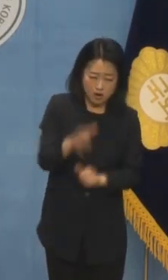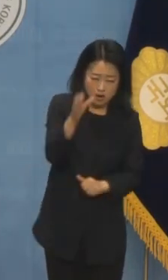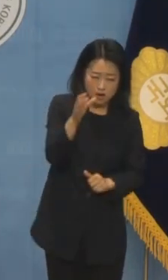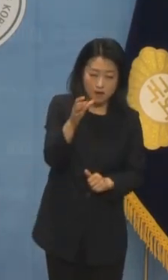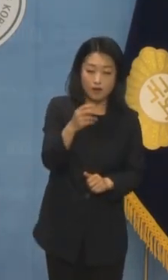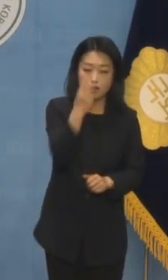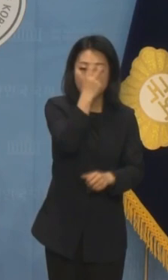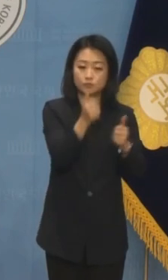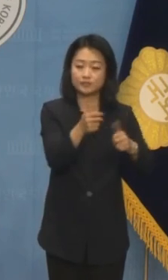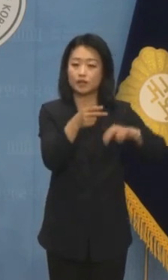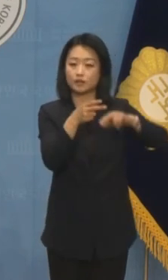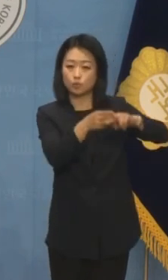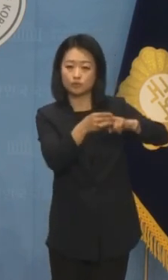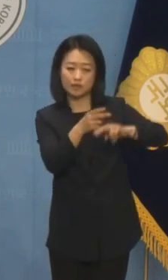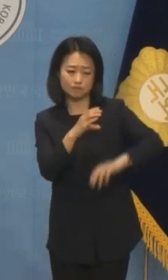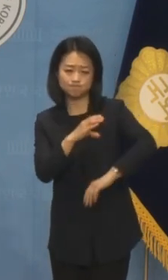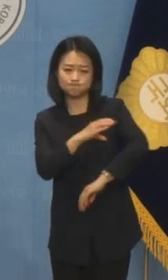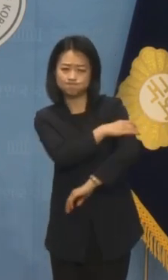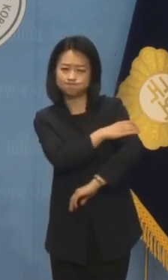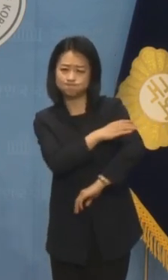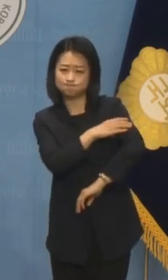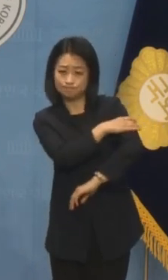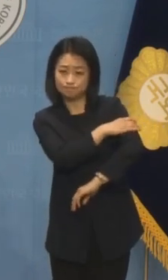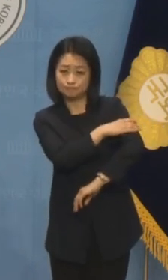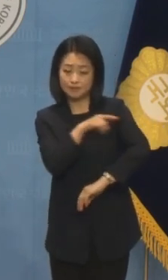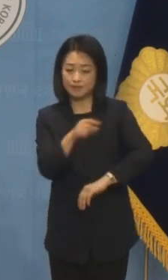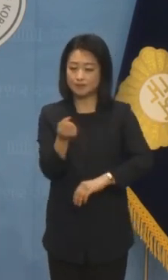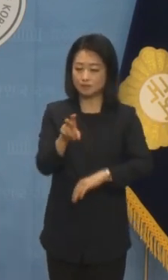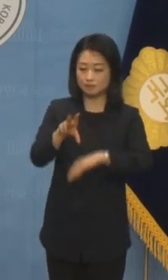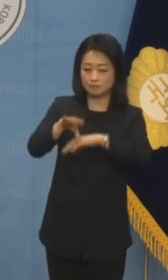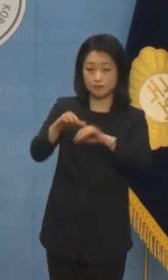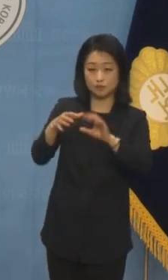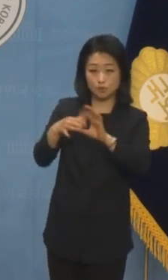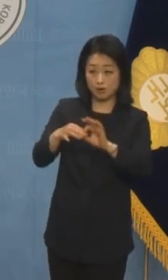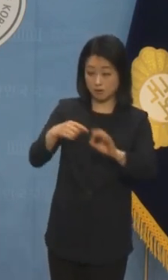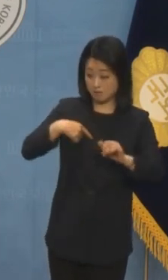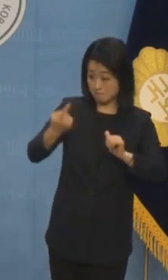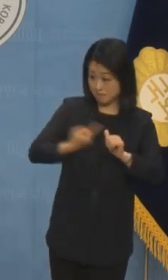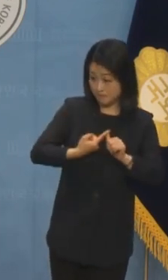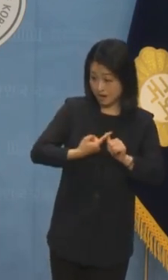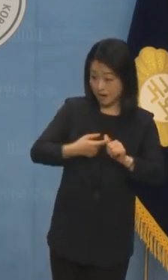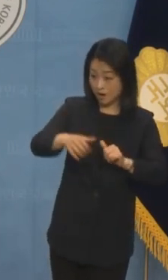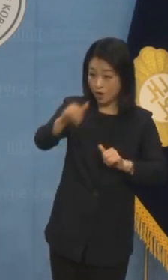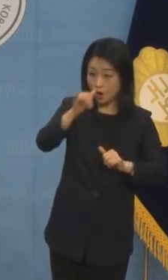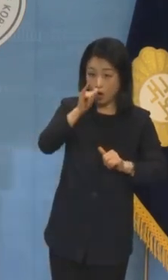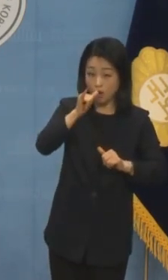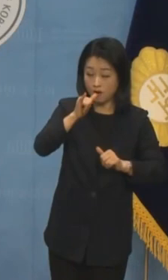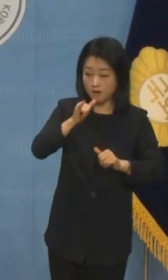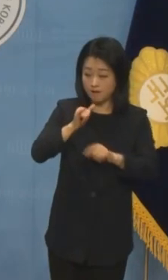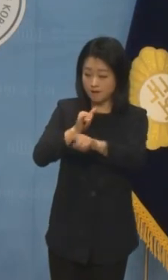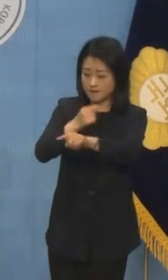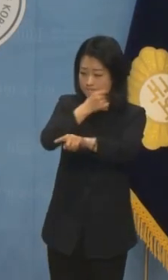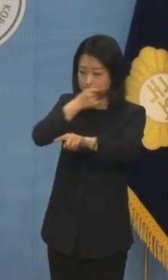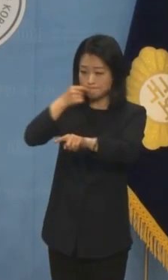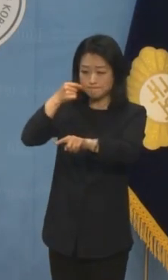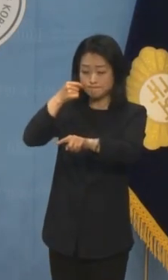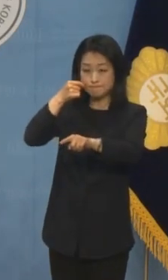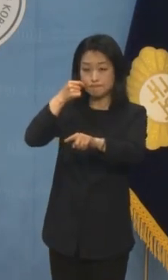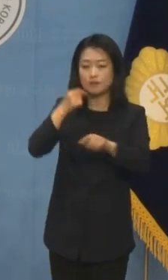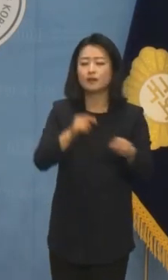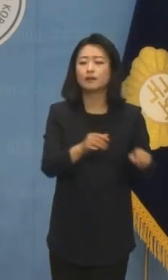몰아가는 검찰 독재 정부는 언론 통제 등 비판적 목소리마저 입틀막을 자행하고